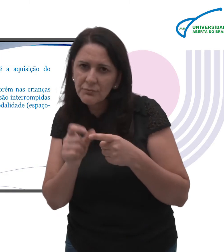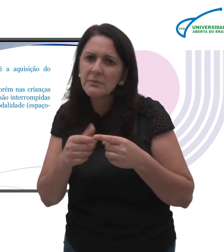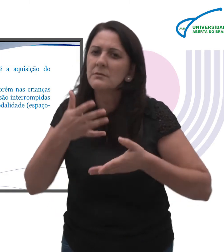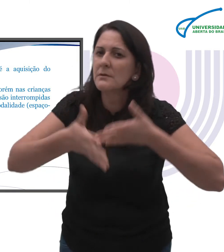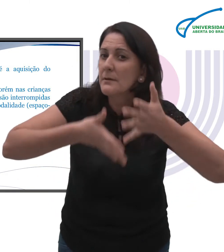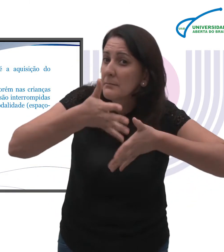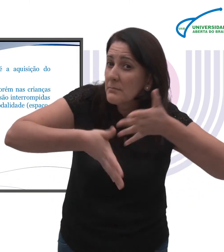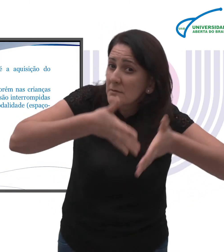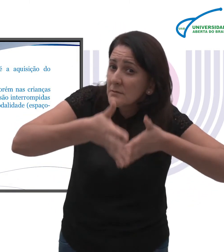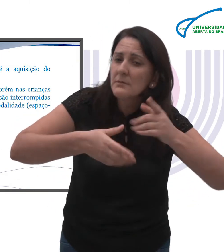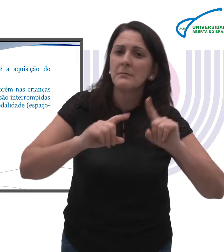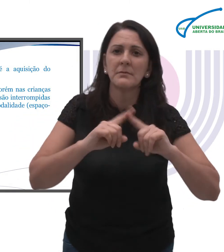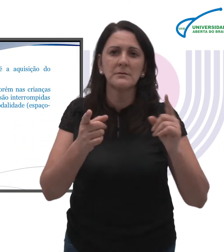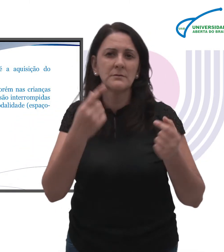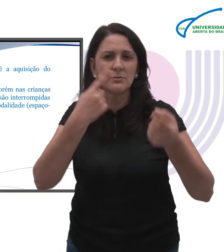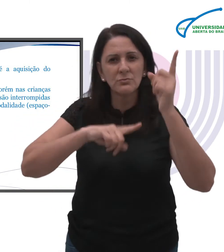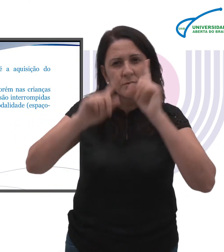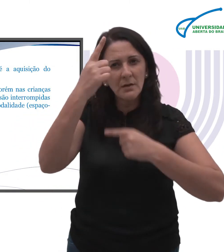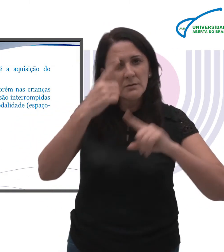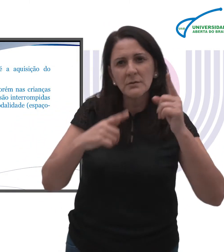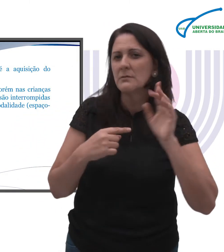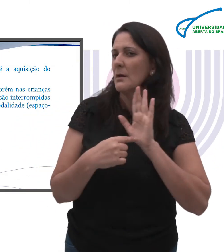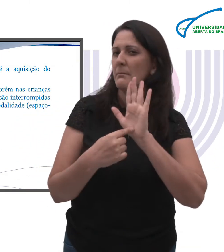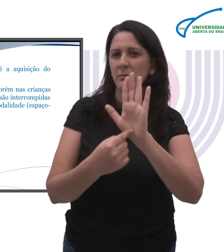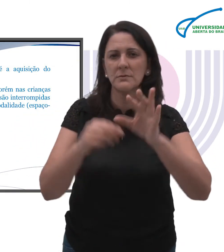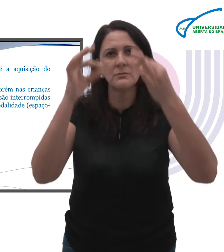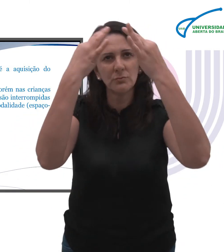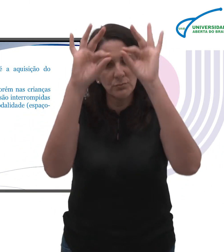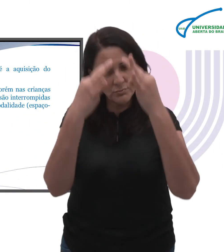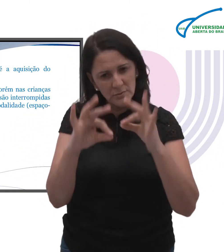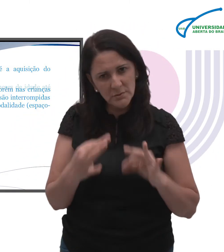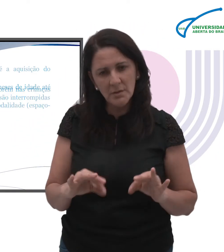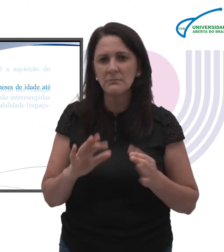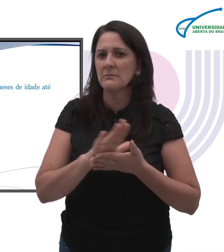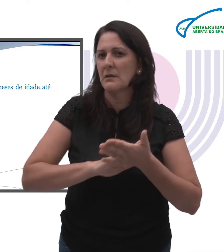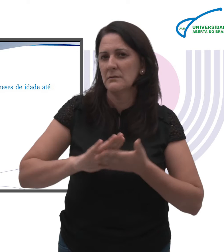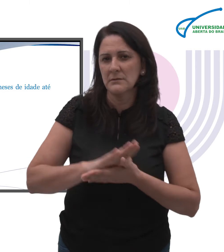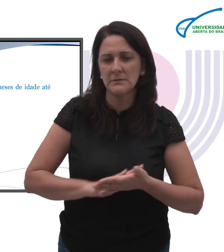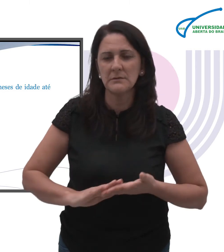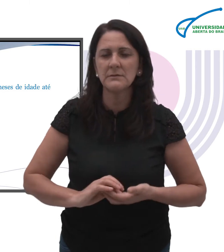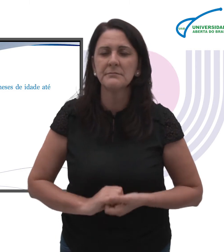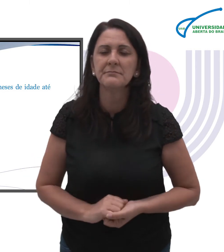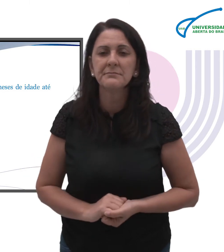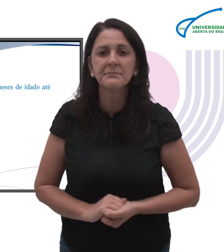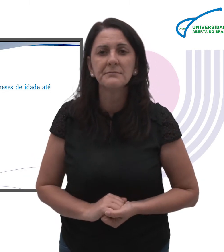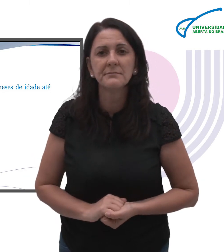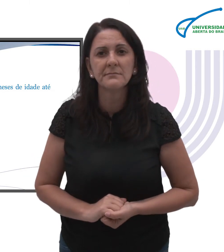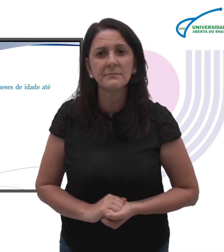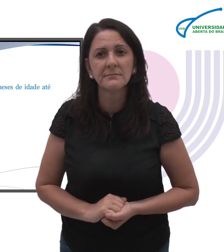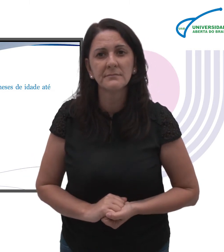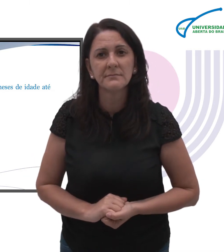sistema fonético das línguas de sinais, e a gesticulação não apresenta organização